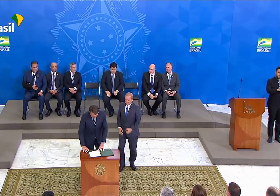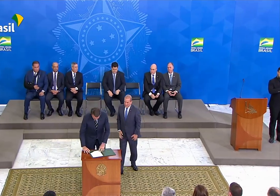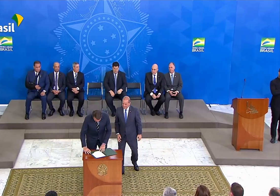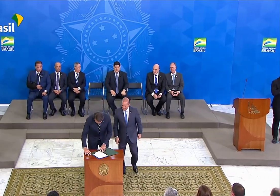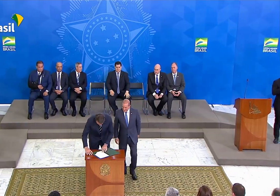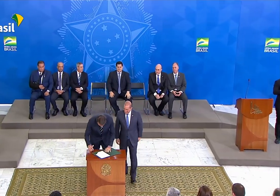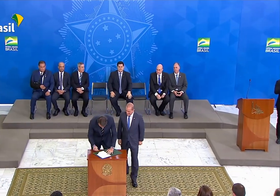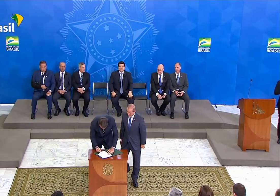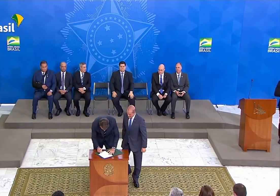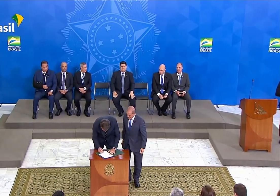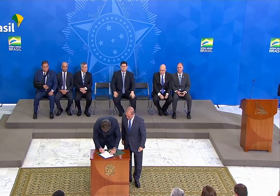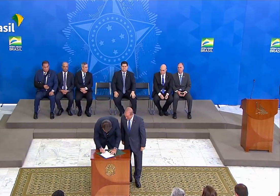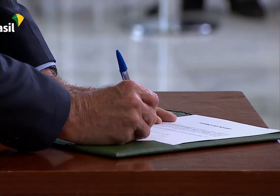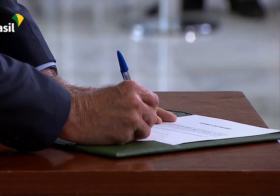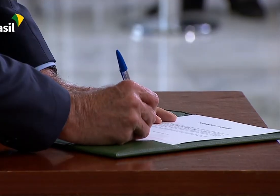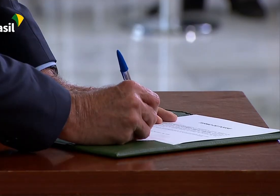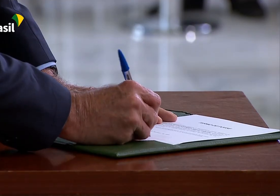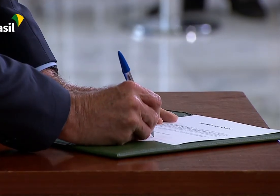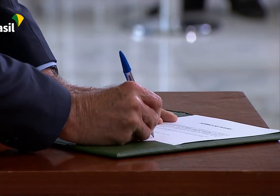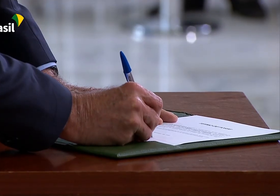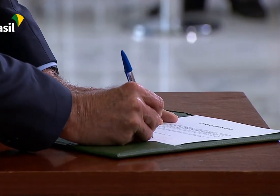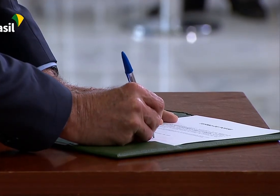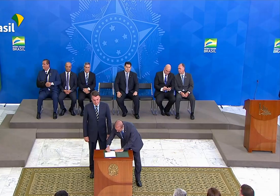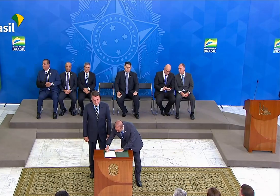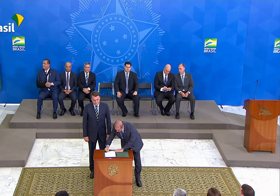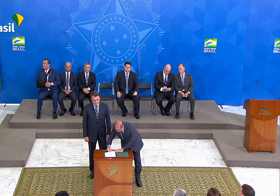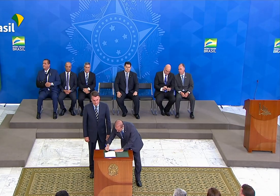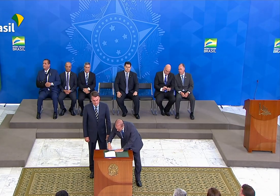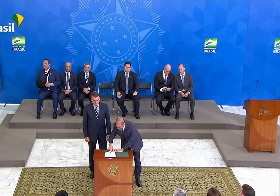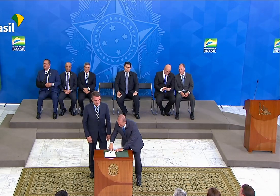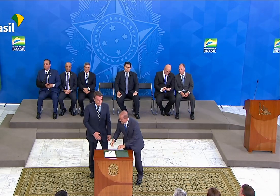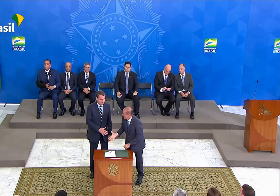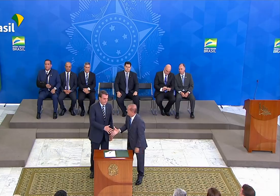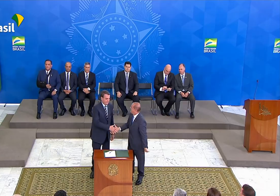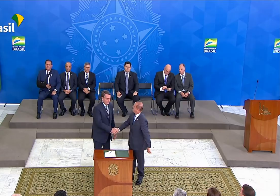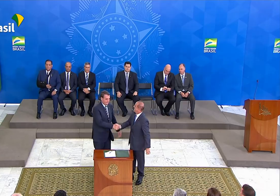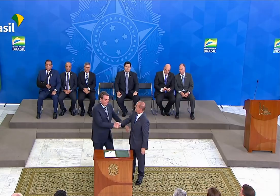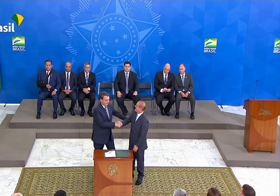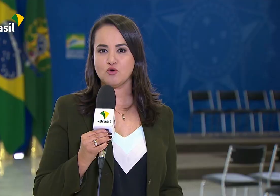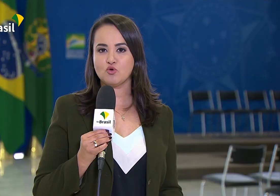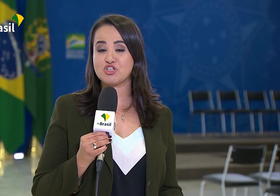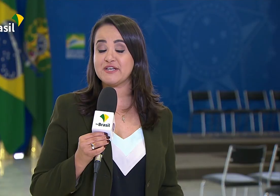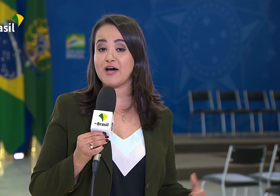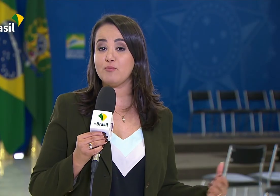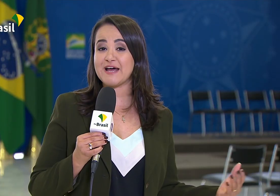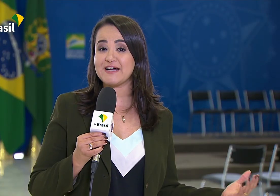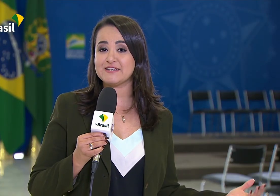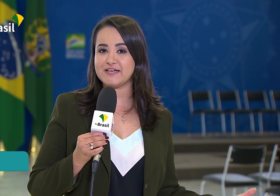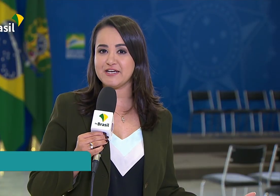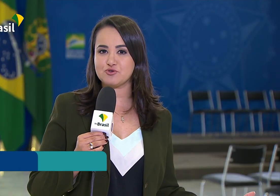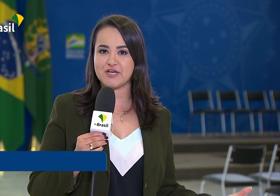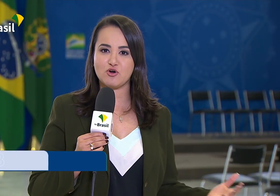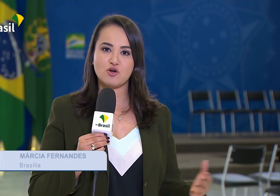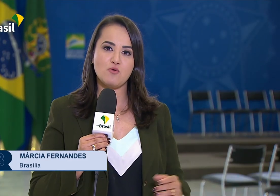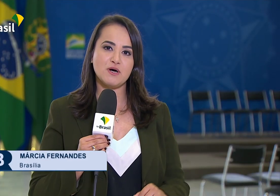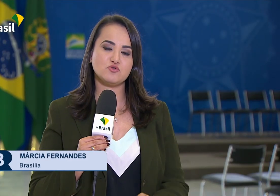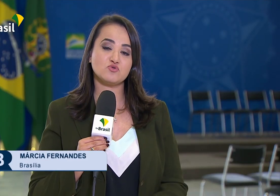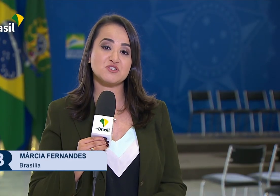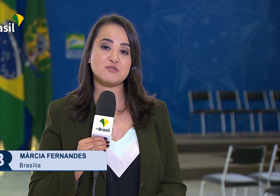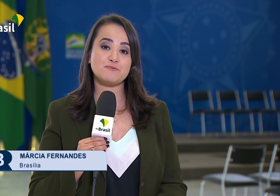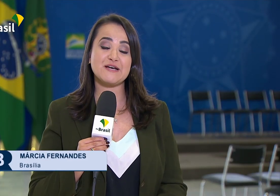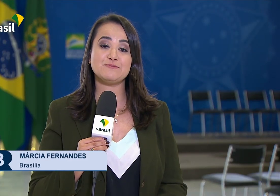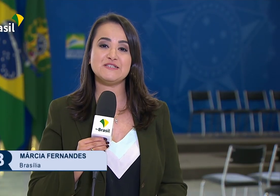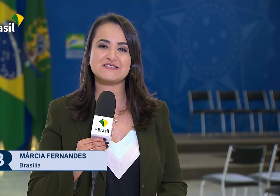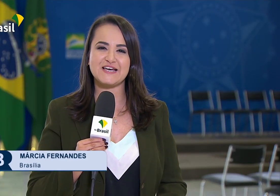Onyx Lorenzoni, que era o titular da pasta, passa a ocupar o cargo de ministro da Cidadania. O general Braga Neto, que agora